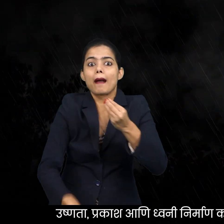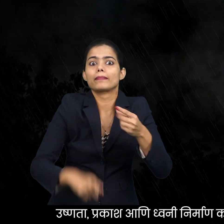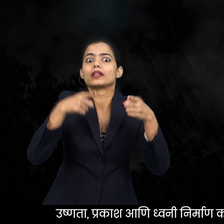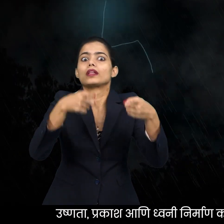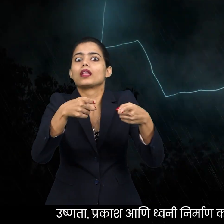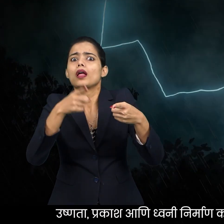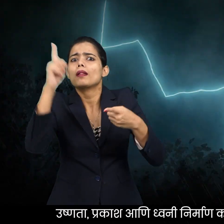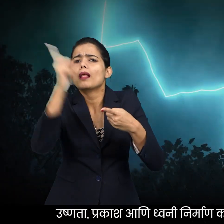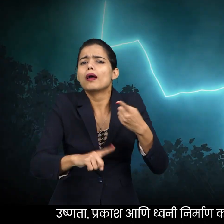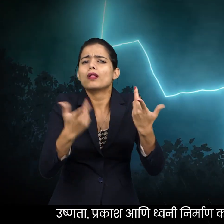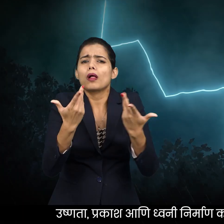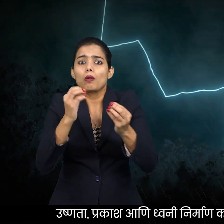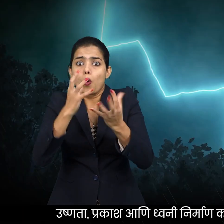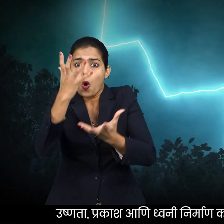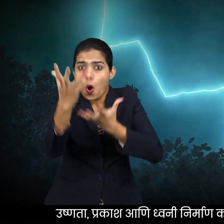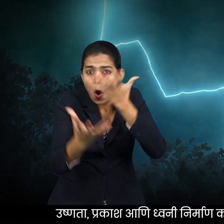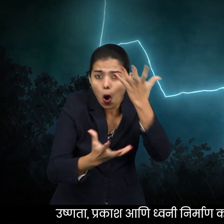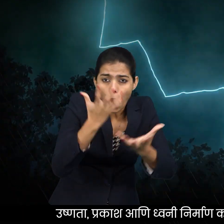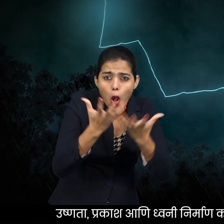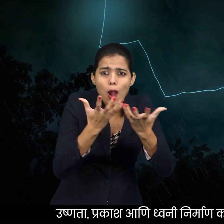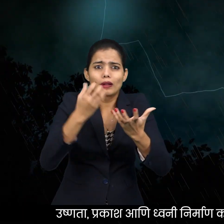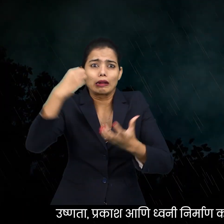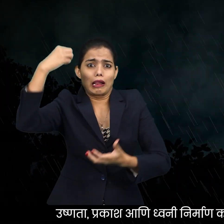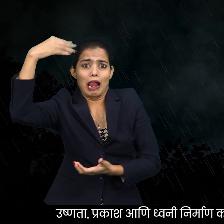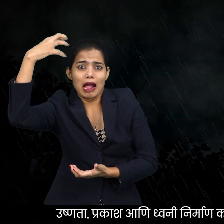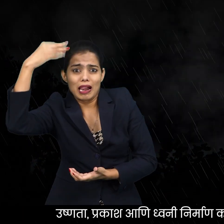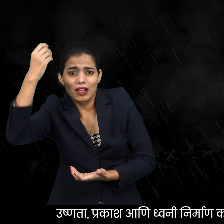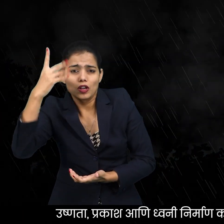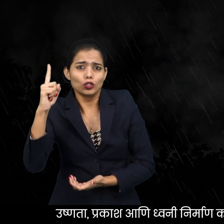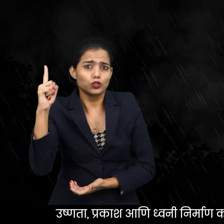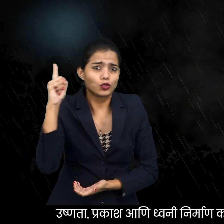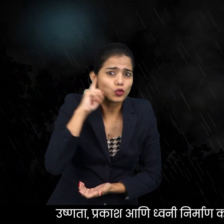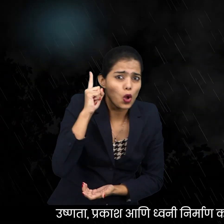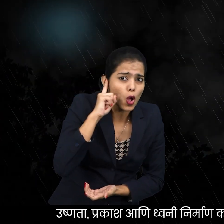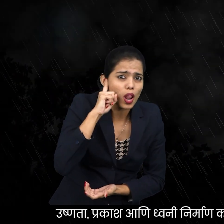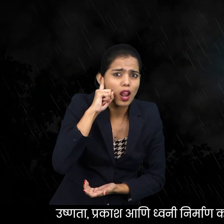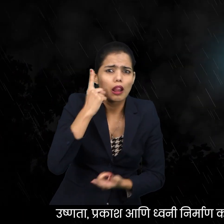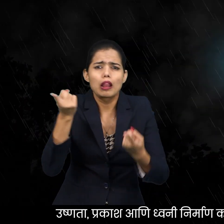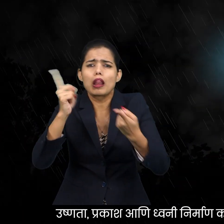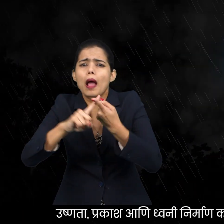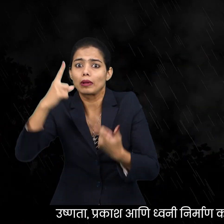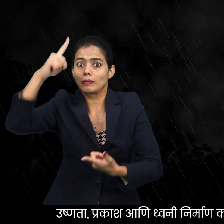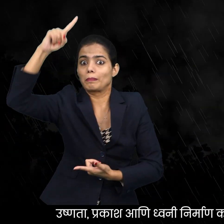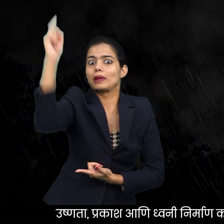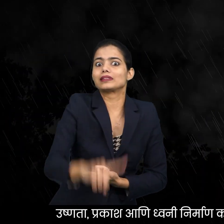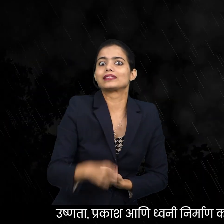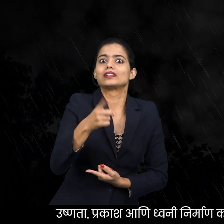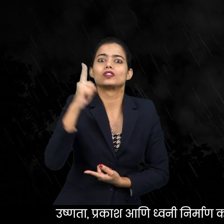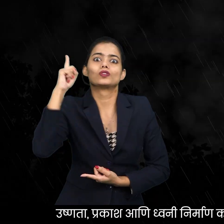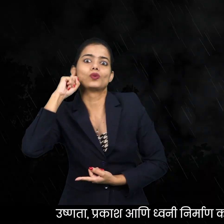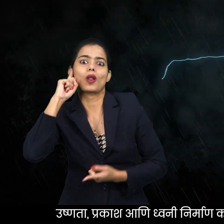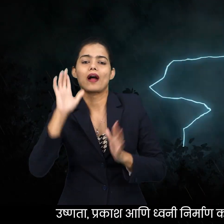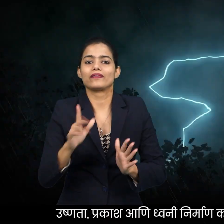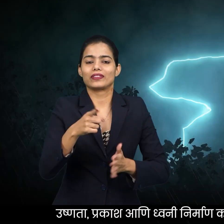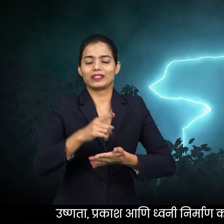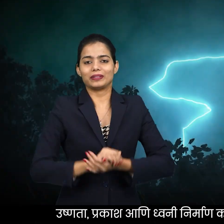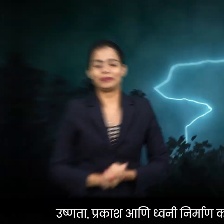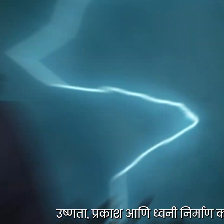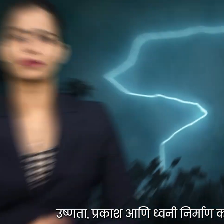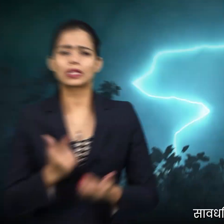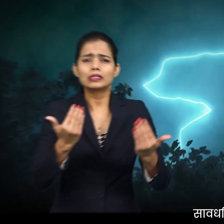प्रमाणात उष्णता, प्रकाश आणि ध्वनी निर्माण करतात आणि त्याचमुळे वीज चमकते.